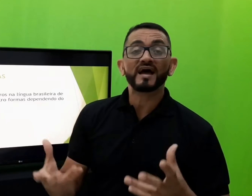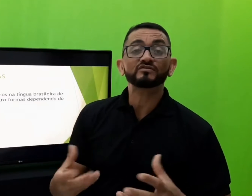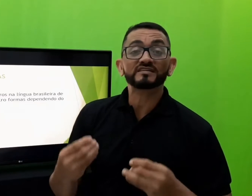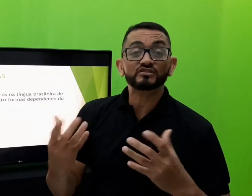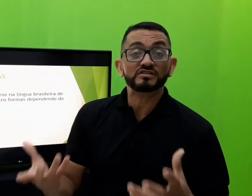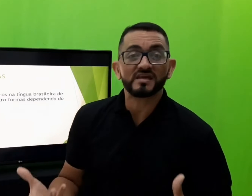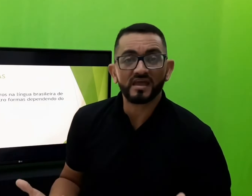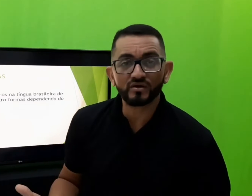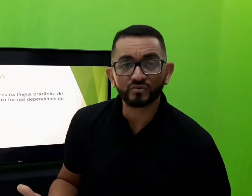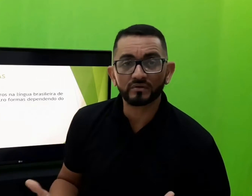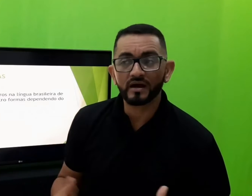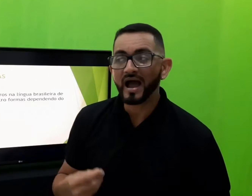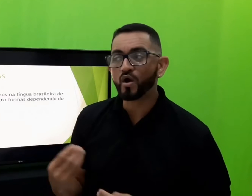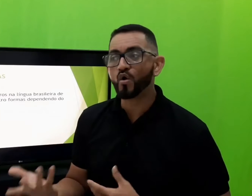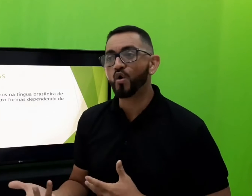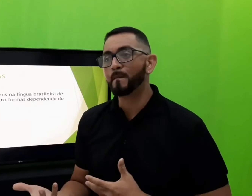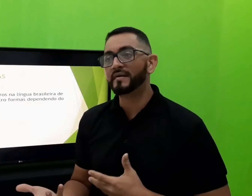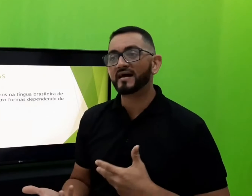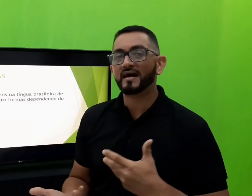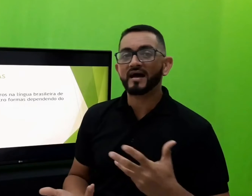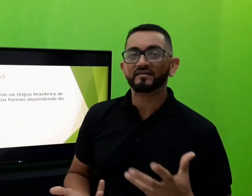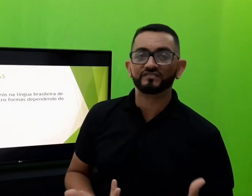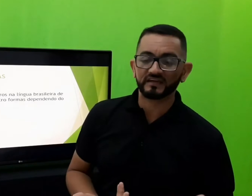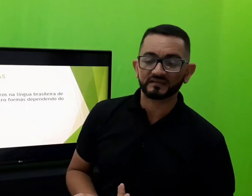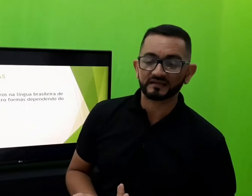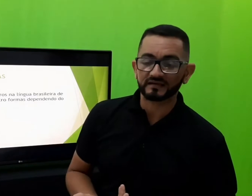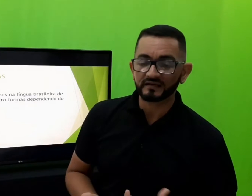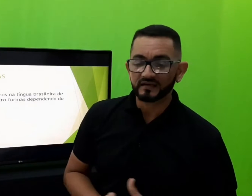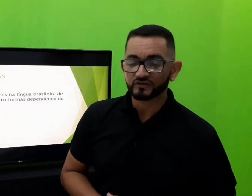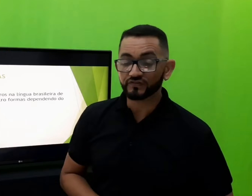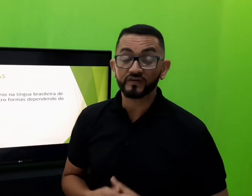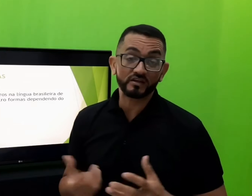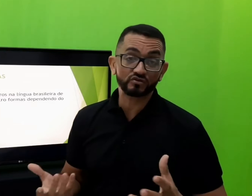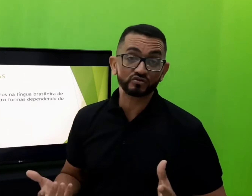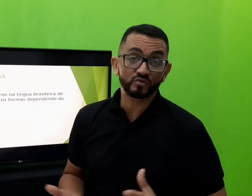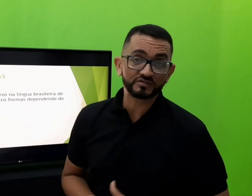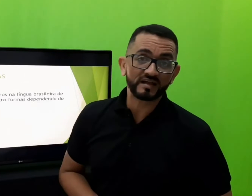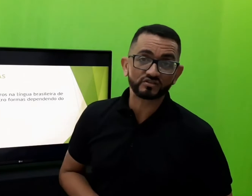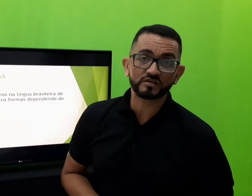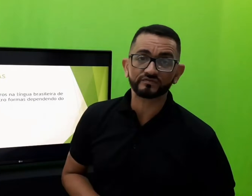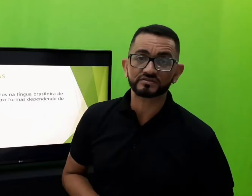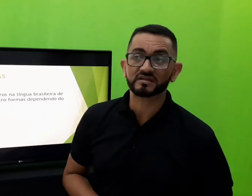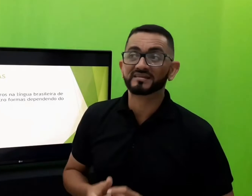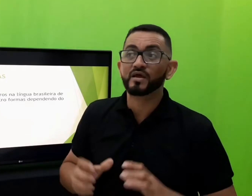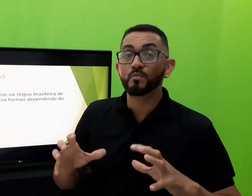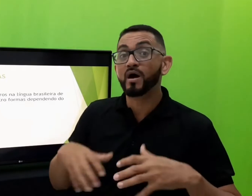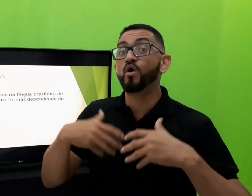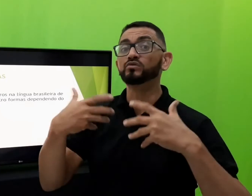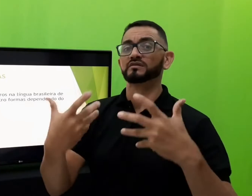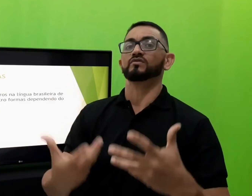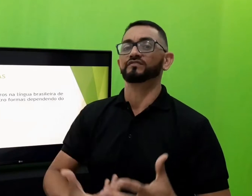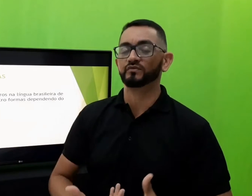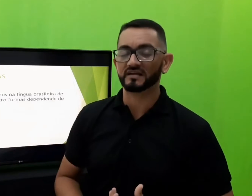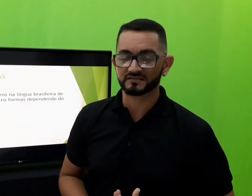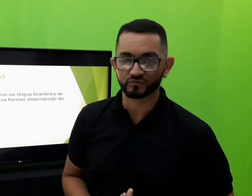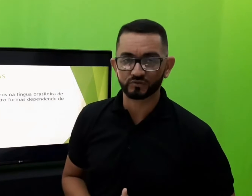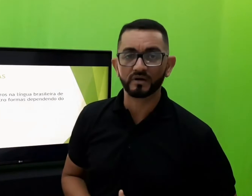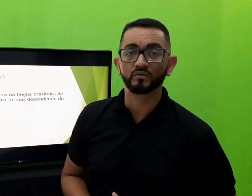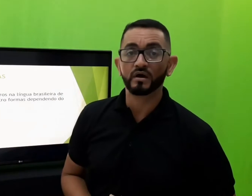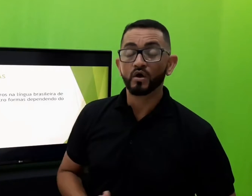relacionados a dinheiro, a compra, a venda, diferente dos quantitativos, que tem uma outra configuração de mão,